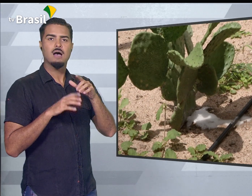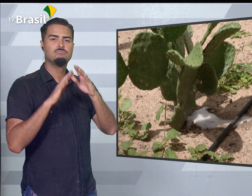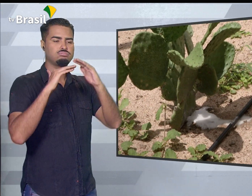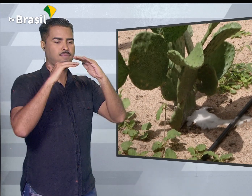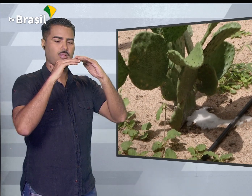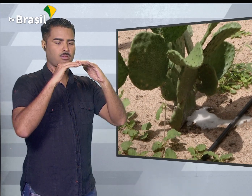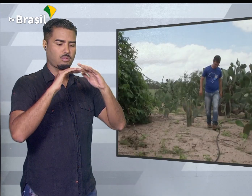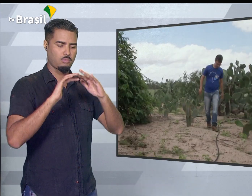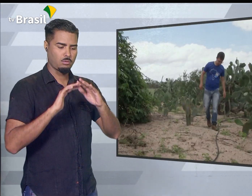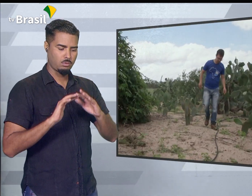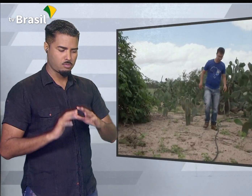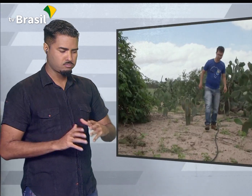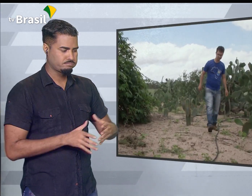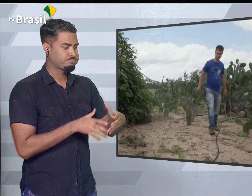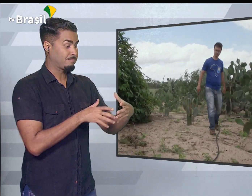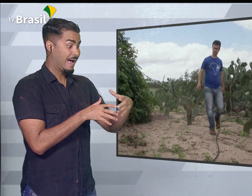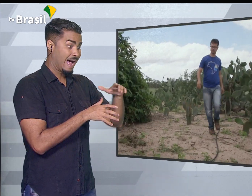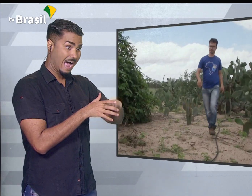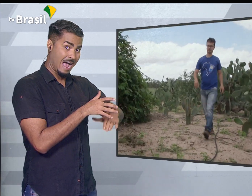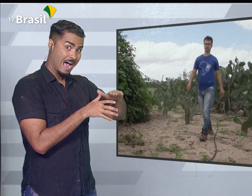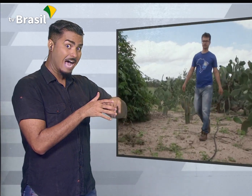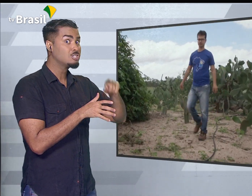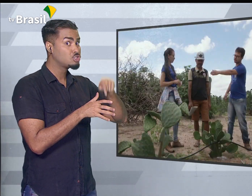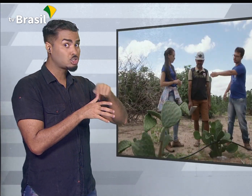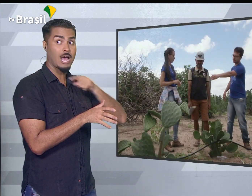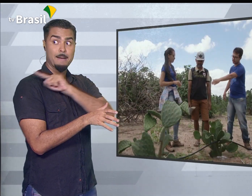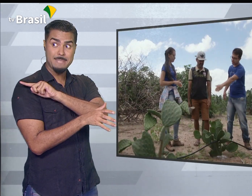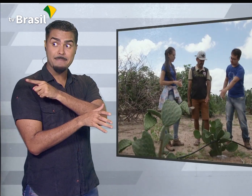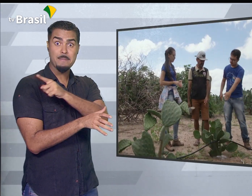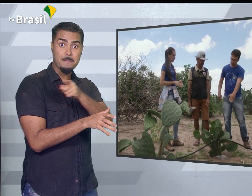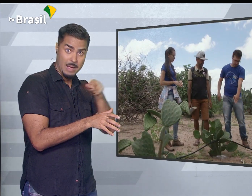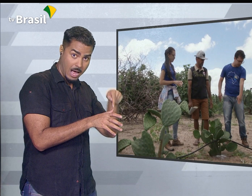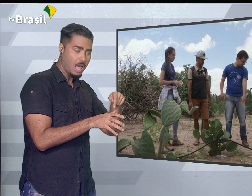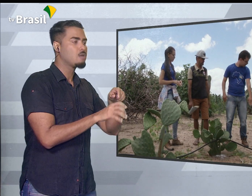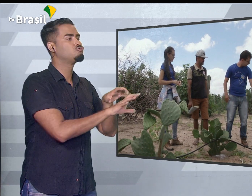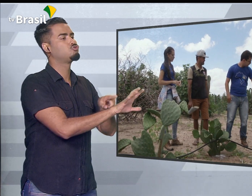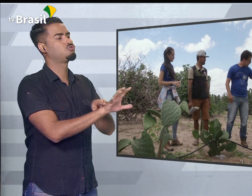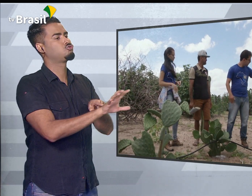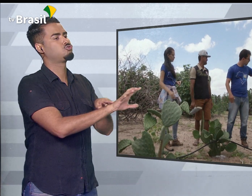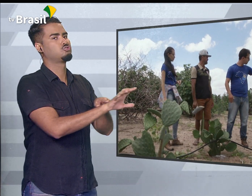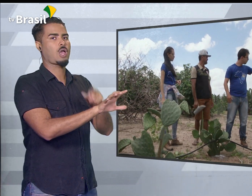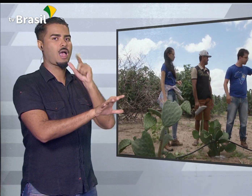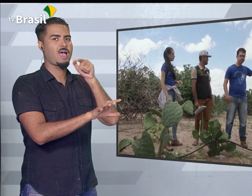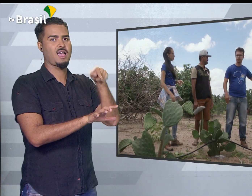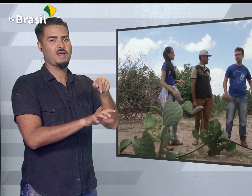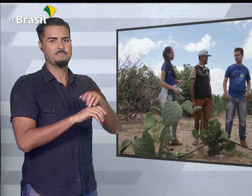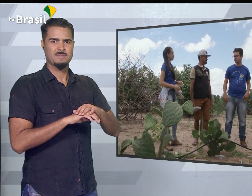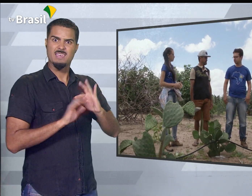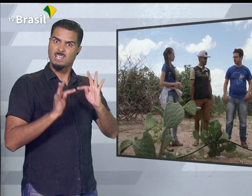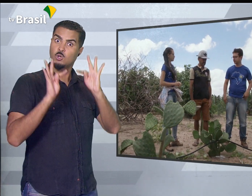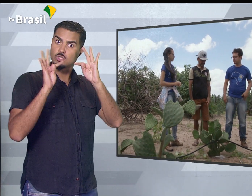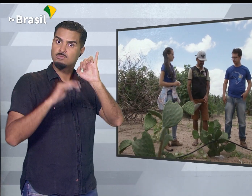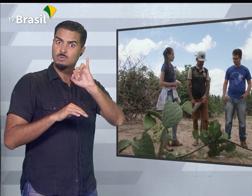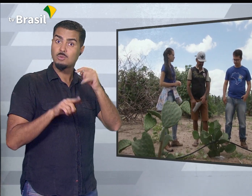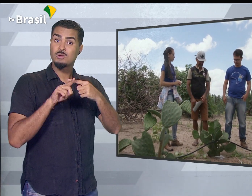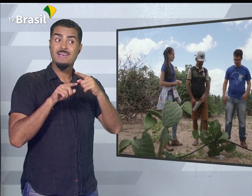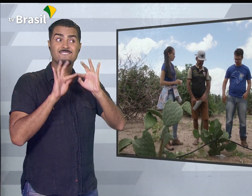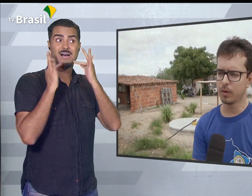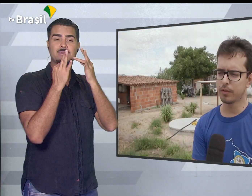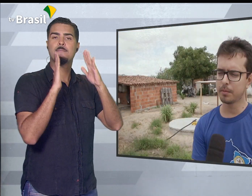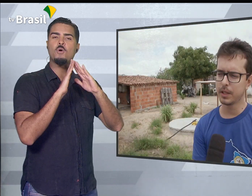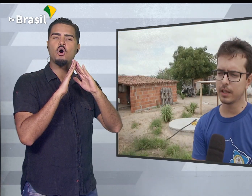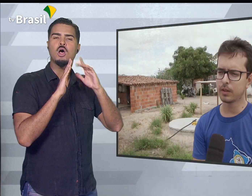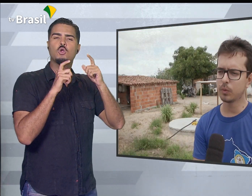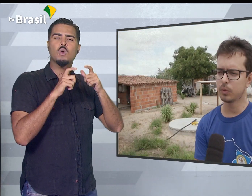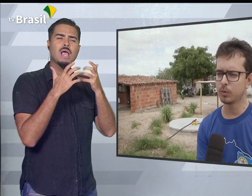nas plantas. De acordo com esse zootecnista, essa é uma tecnologia importante para as famílias do semiárido.